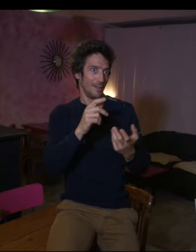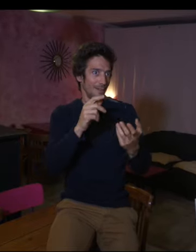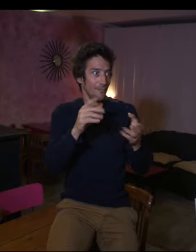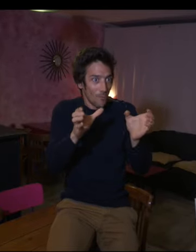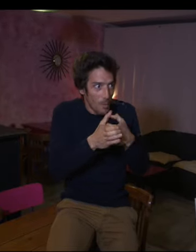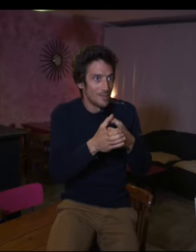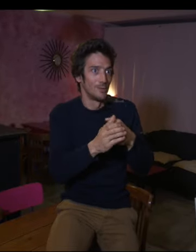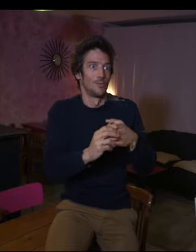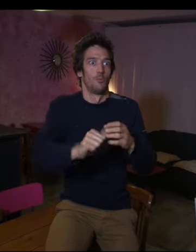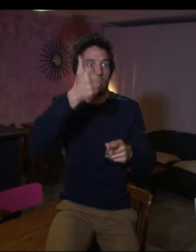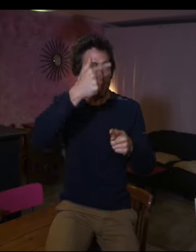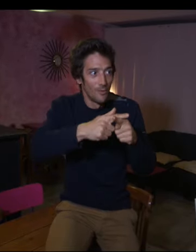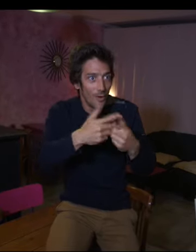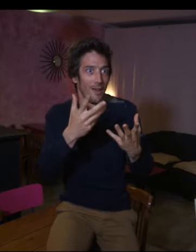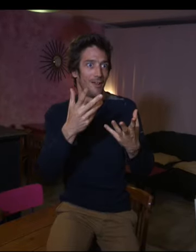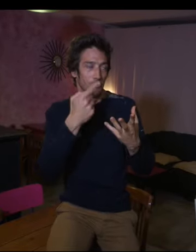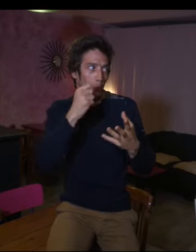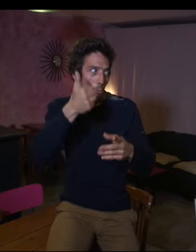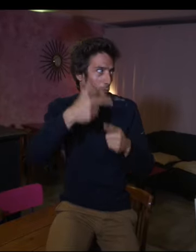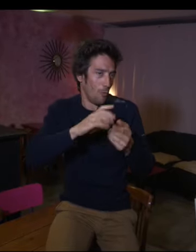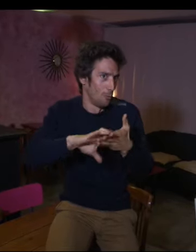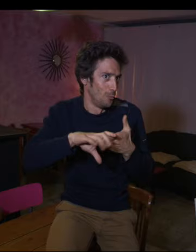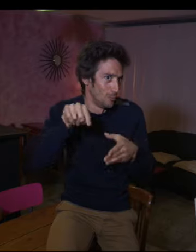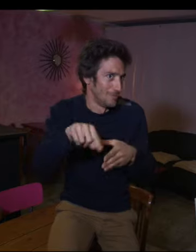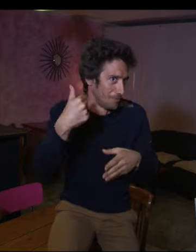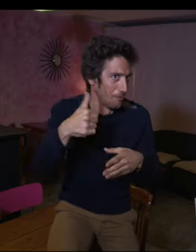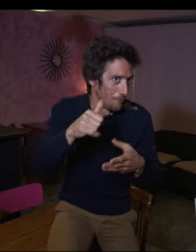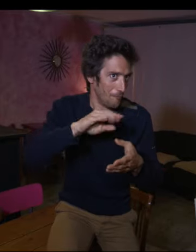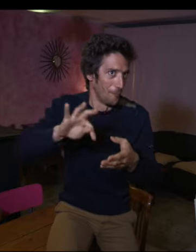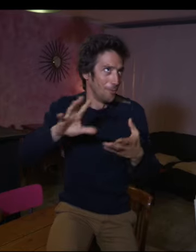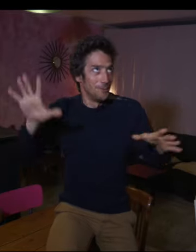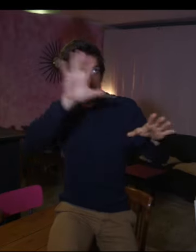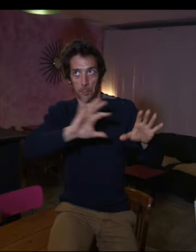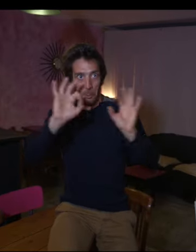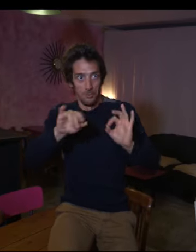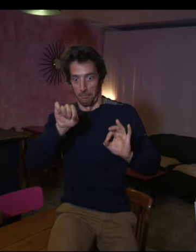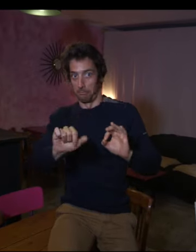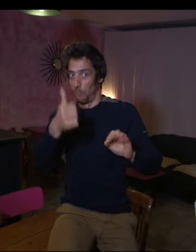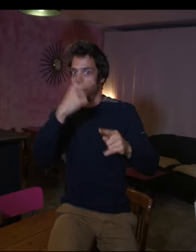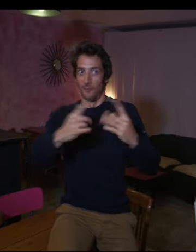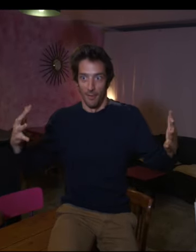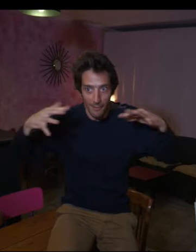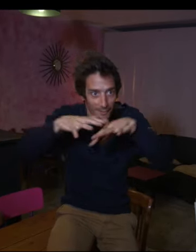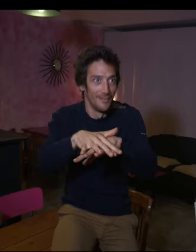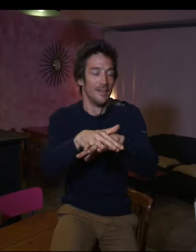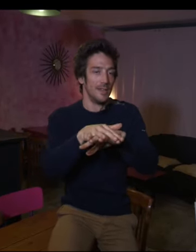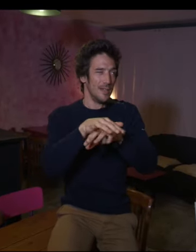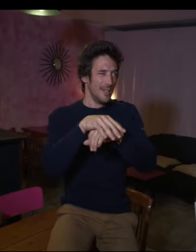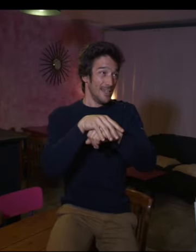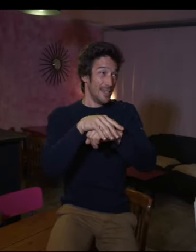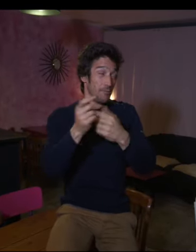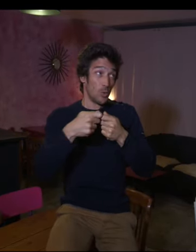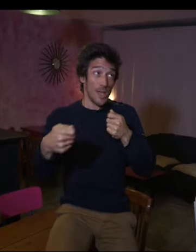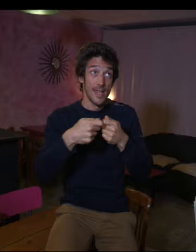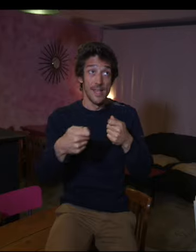fait à Toulouse. Et en France, je pense aussi que c'est la première fois que ça se fait. Donc c'est vrai que la durée, moi je trouve ça bien. Parce que